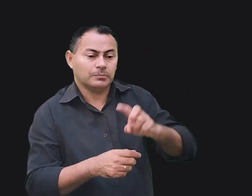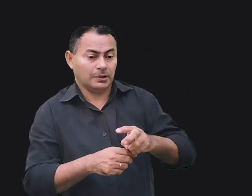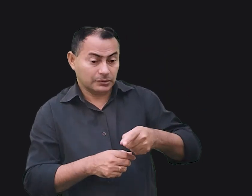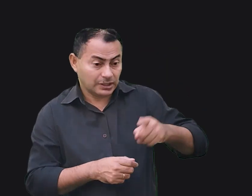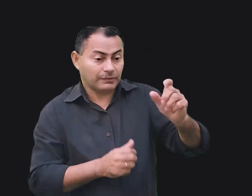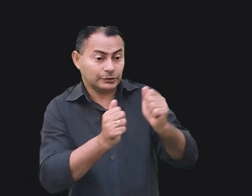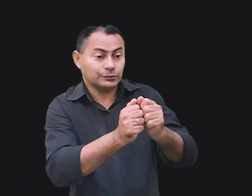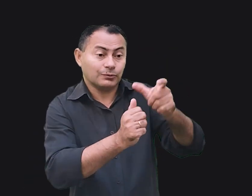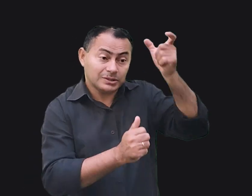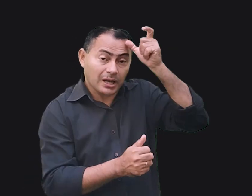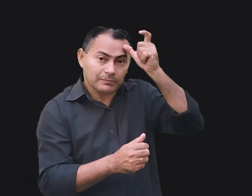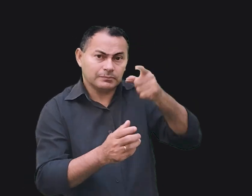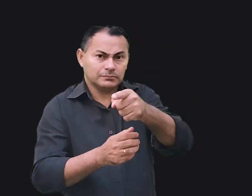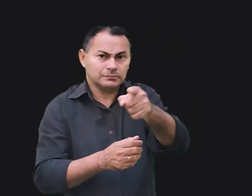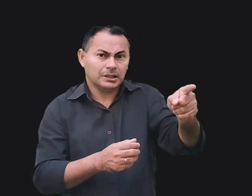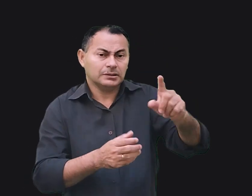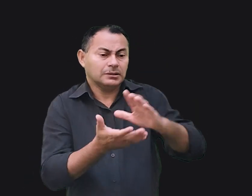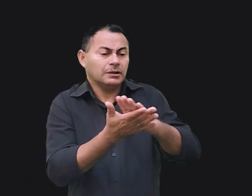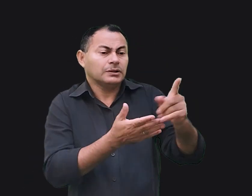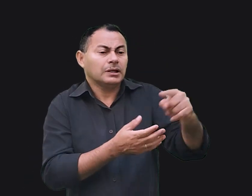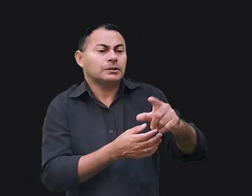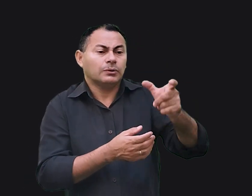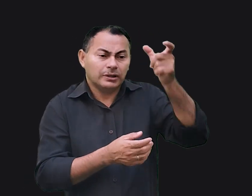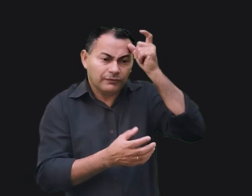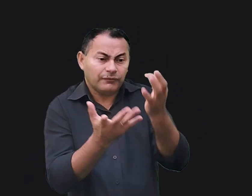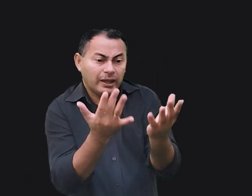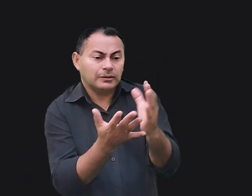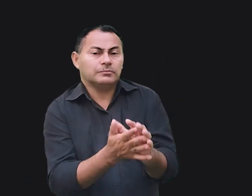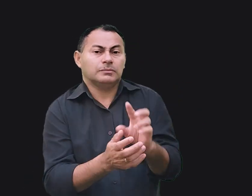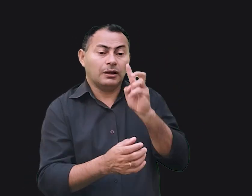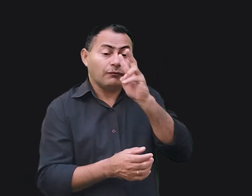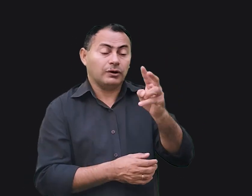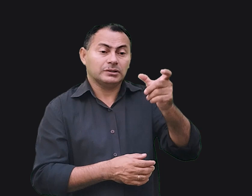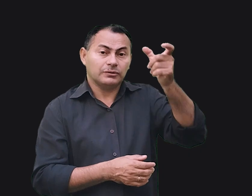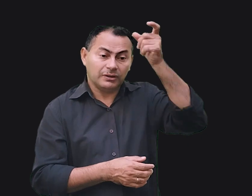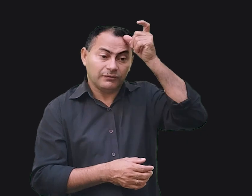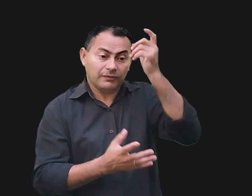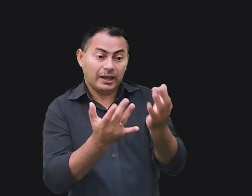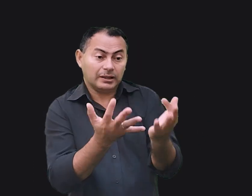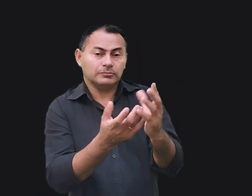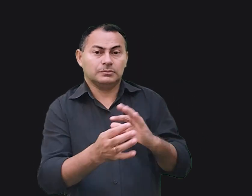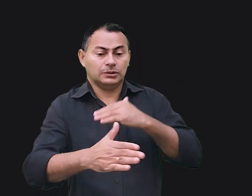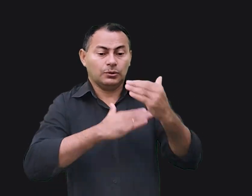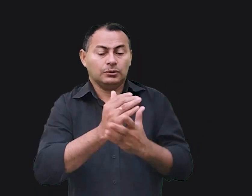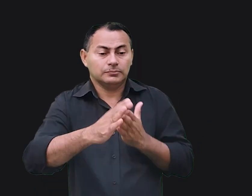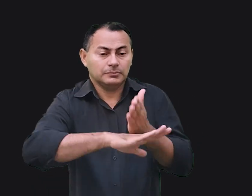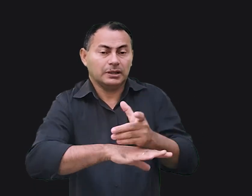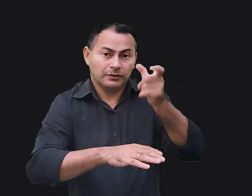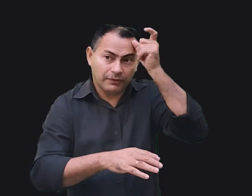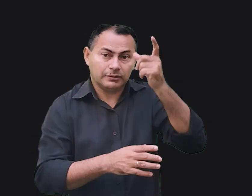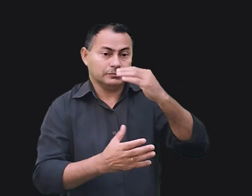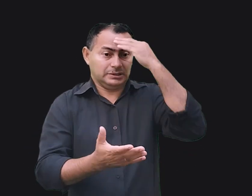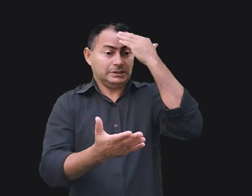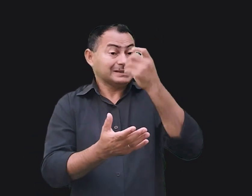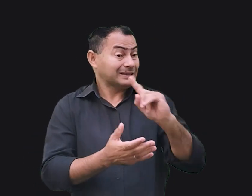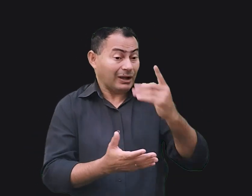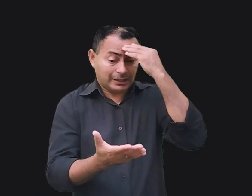vocês vão para ele. Vocês vêm do inferno e são controlados pelas forças do inferno, e irão todos para o inferno se não crerem em